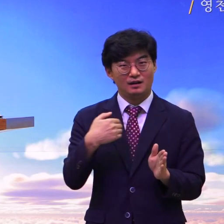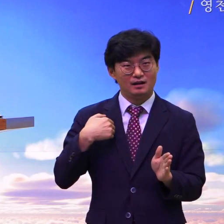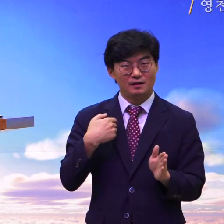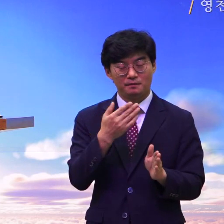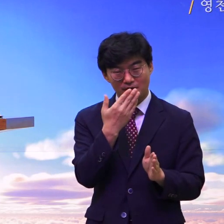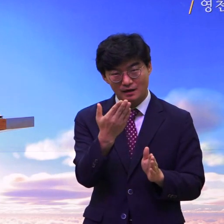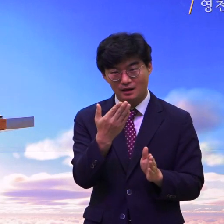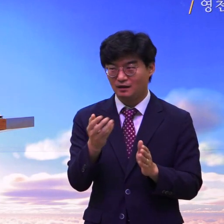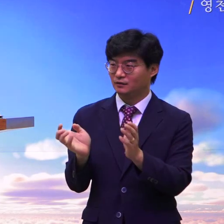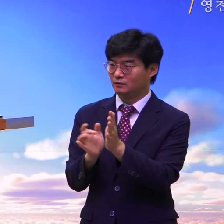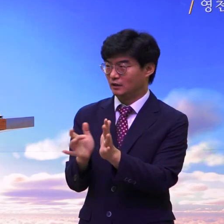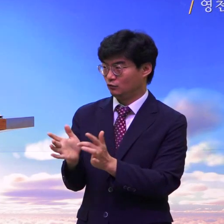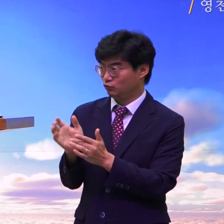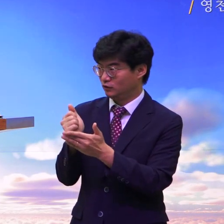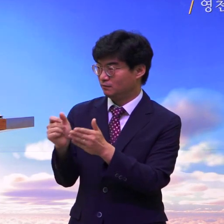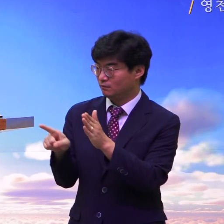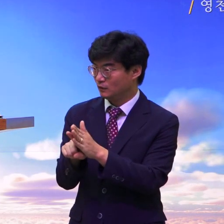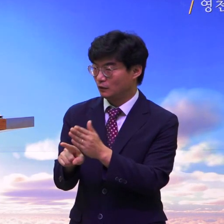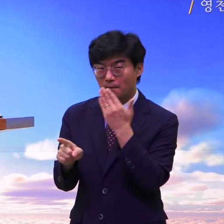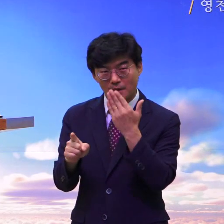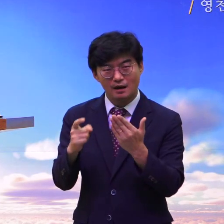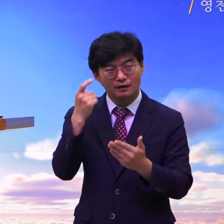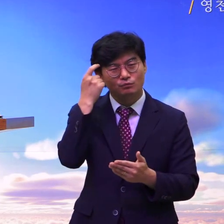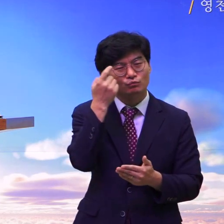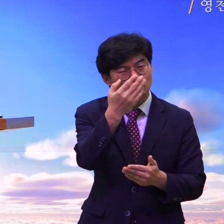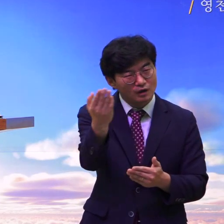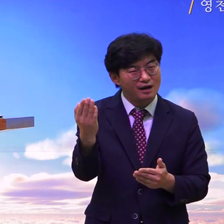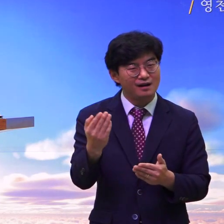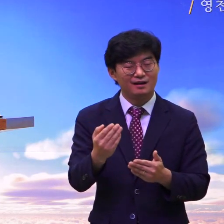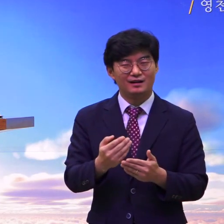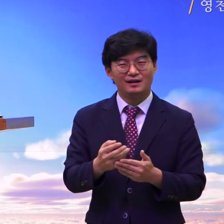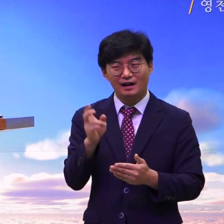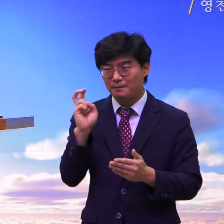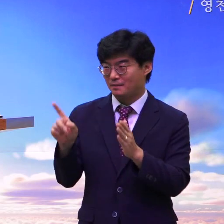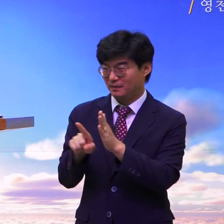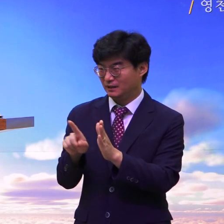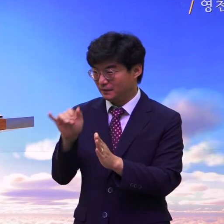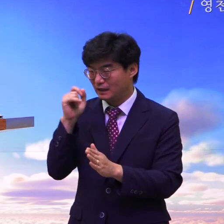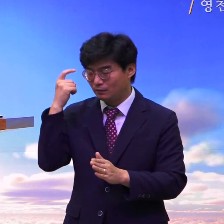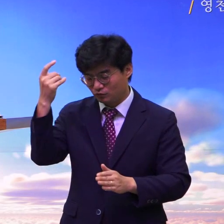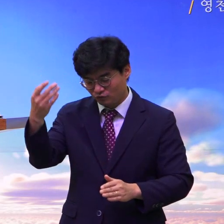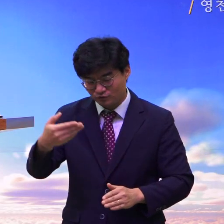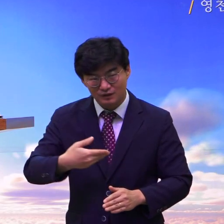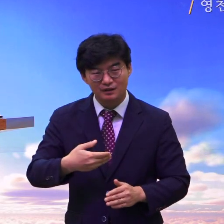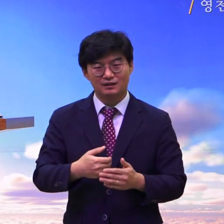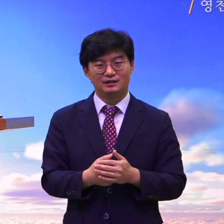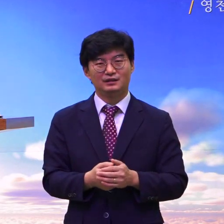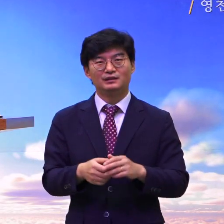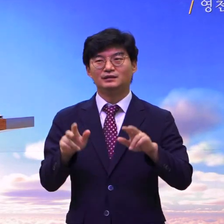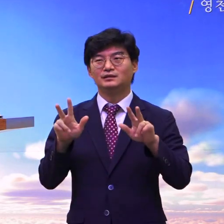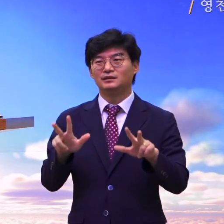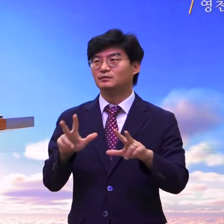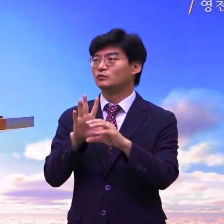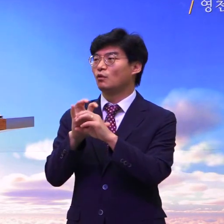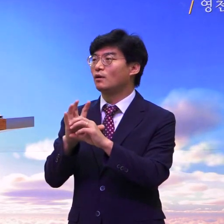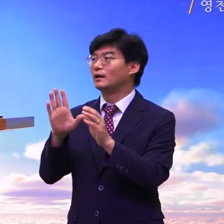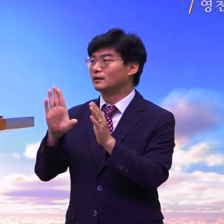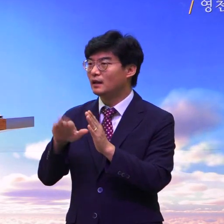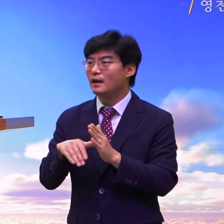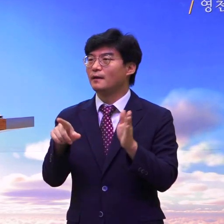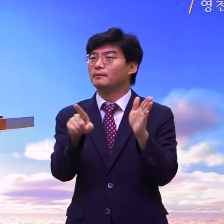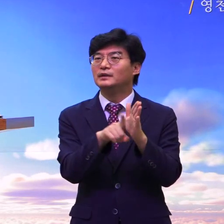있어? 라고 주님께서 우리에게 질문하시고 누가 정말 진실한 신앙인지를 걸러내는 그런 시간이